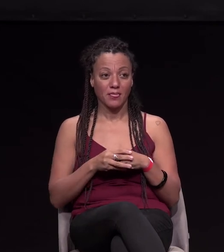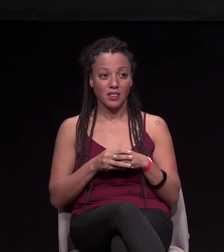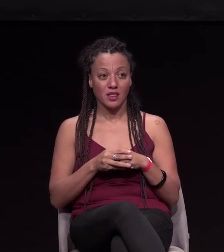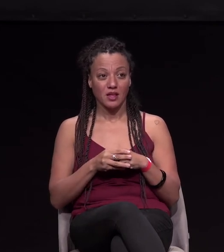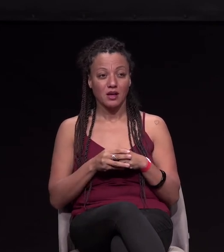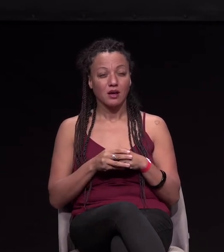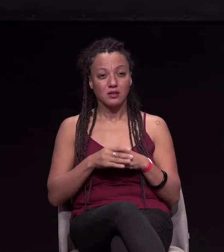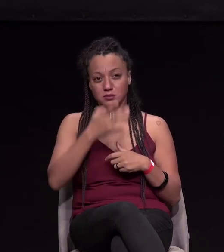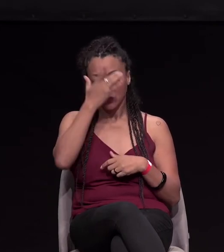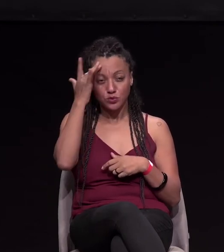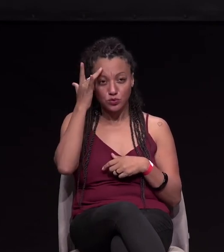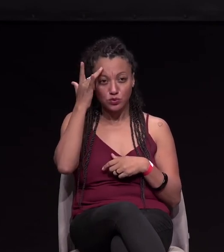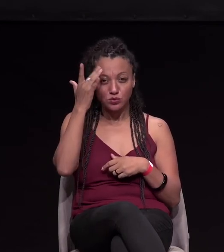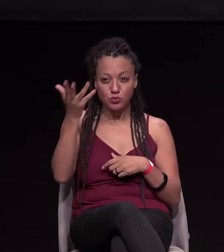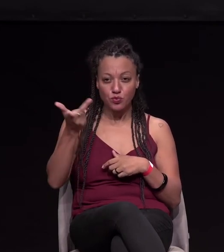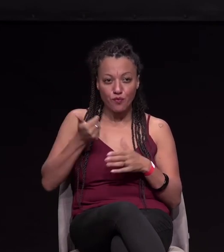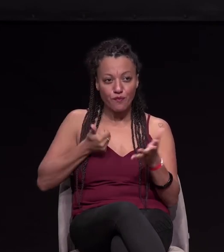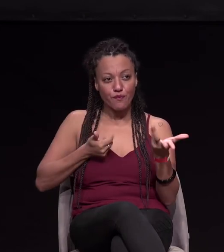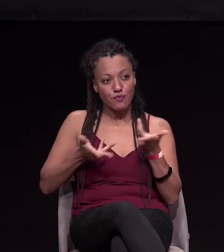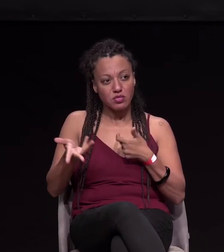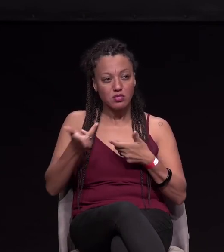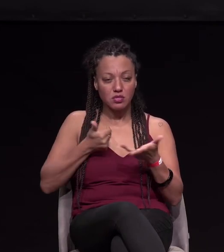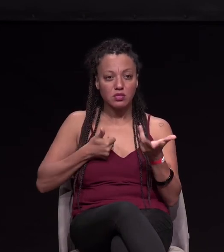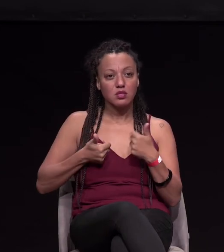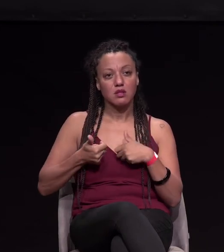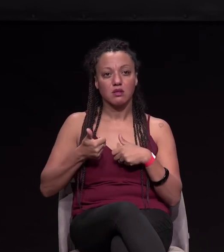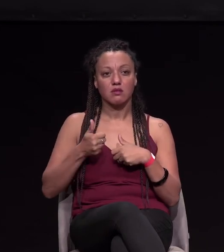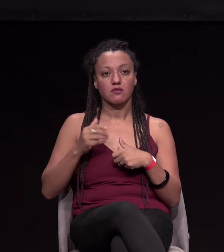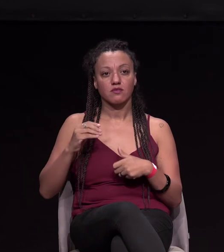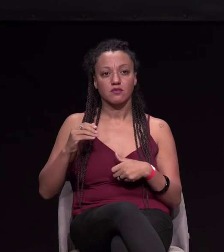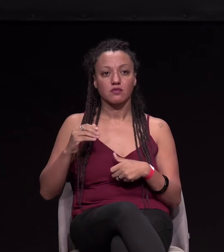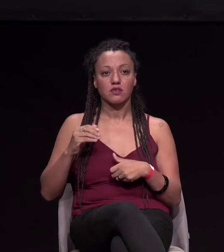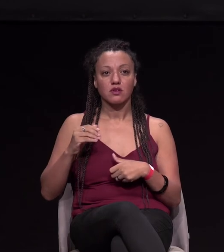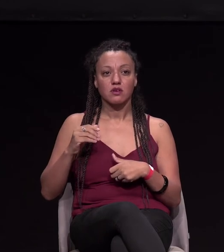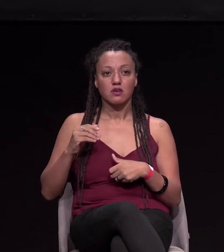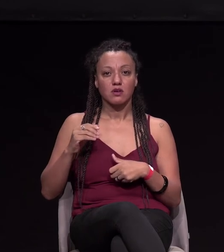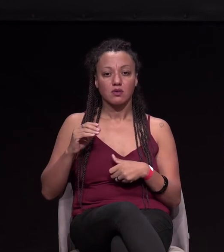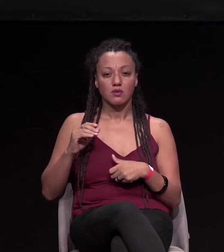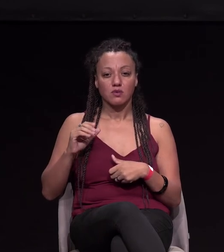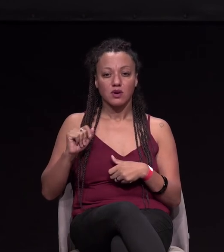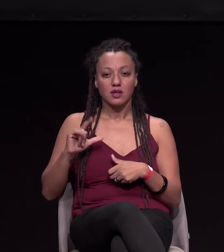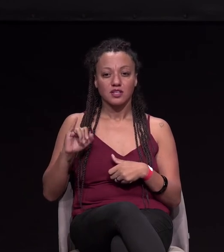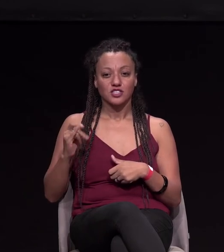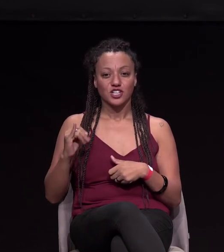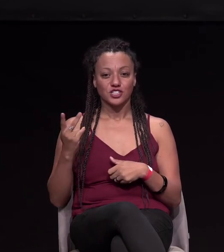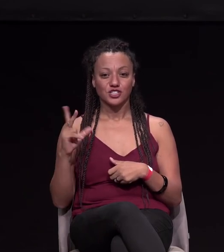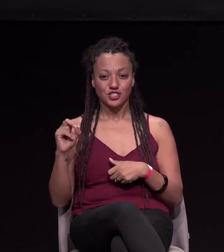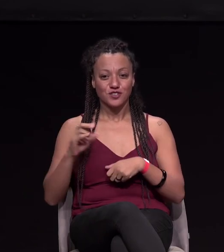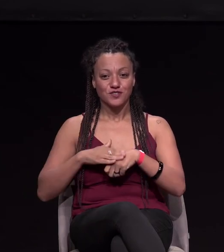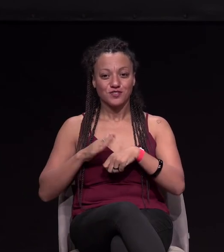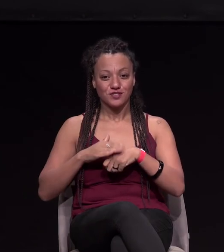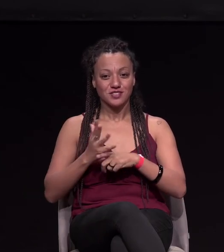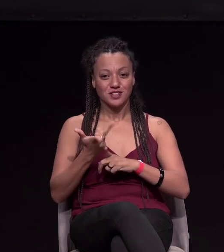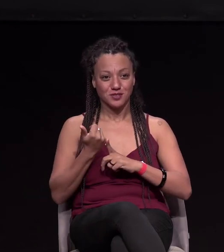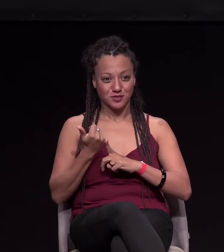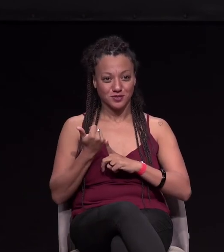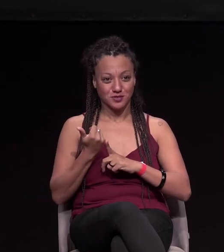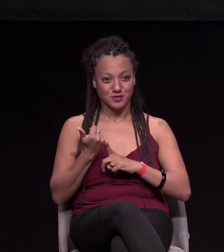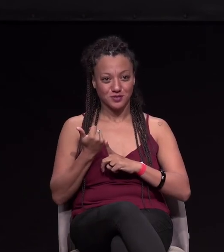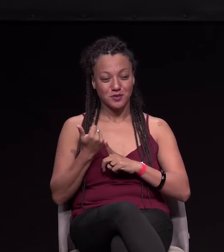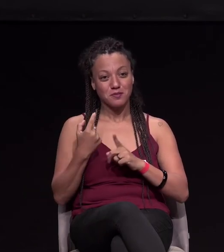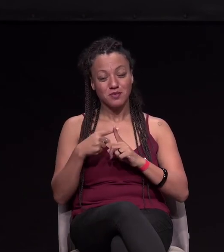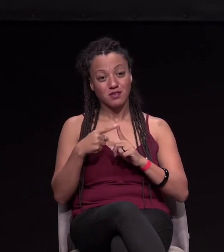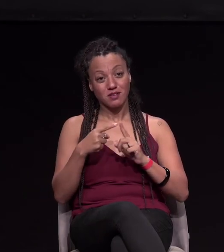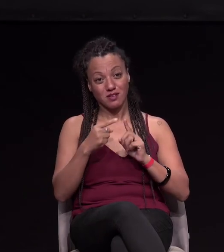é chamado é pra executar todo esse trabalho com base nesse outro calendário que ele mesmo tinha feito